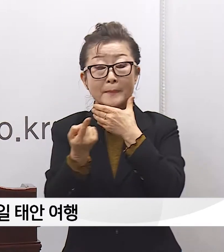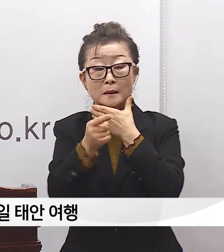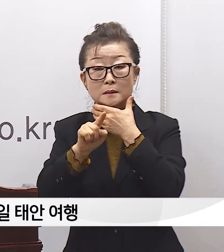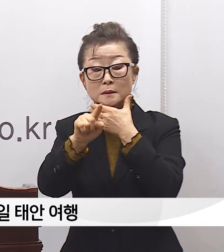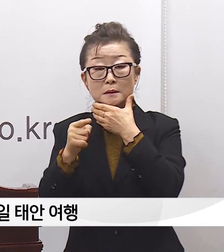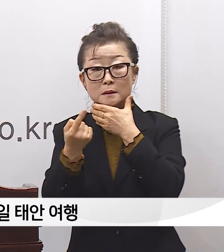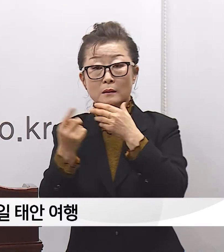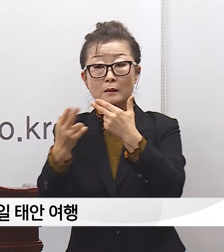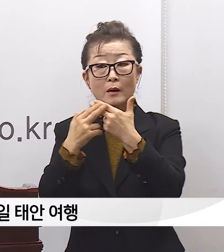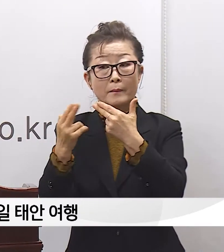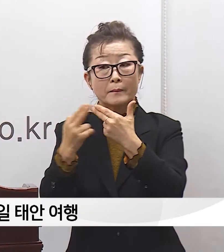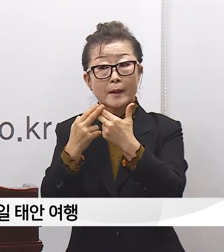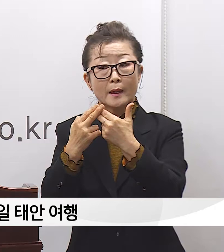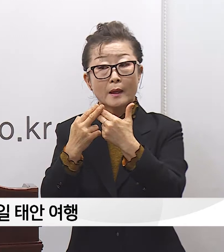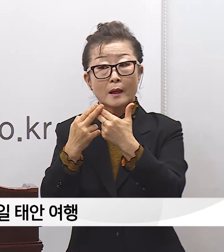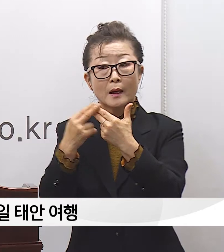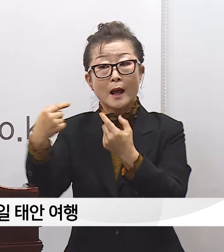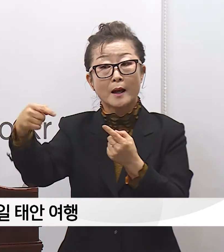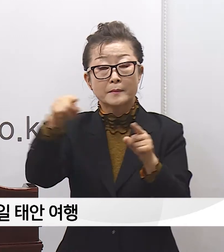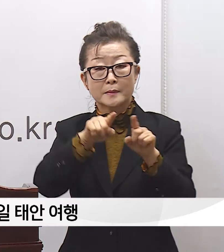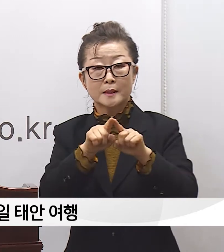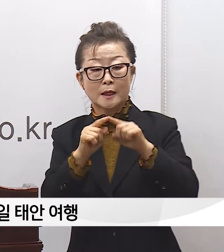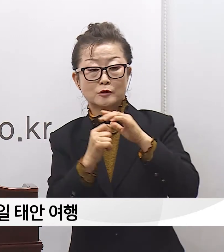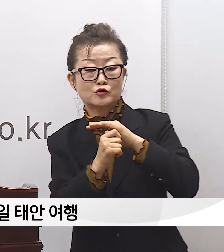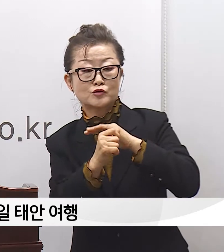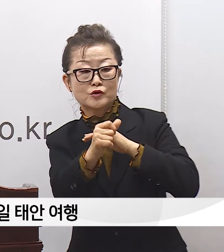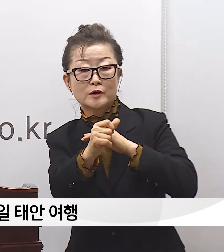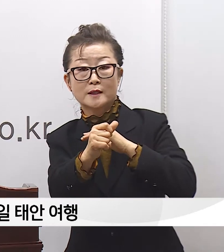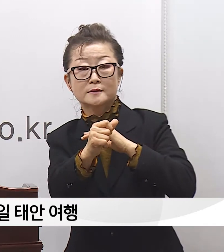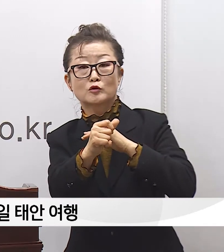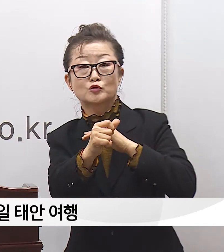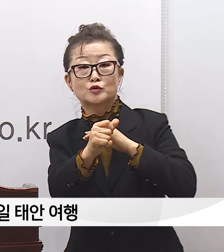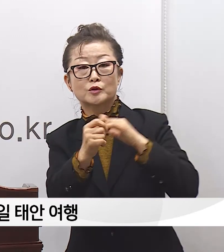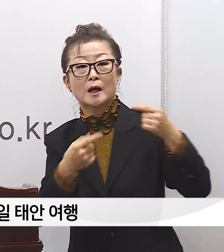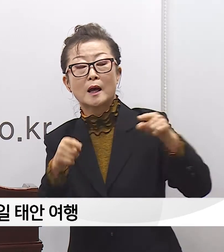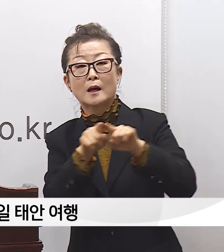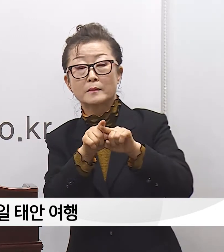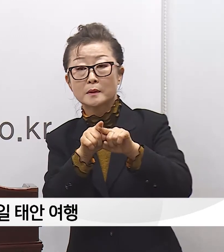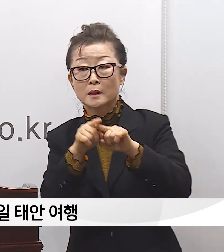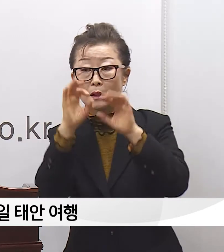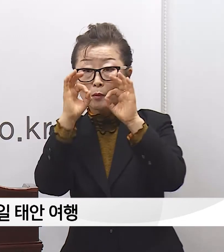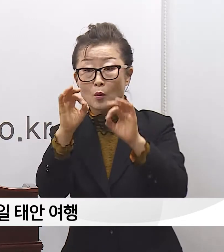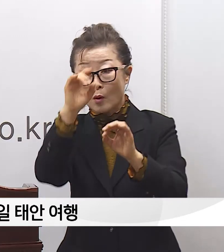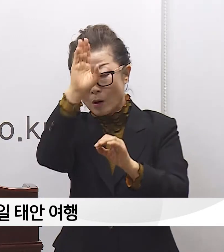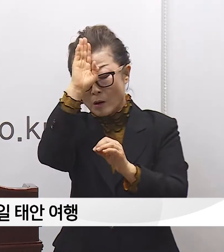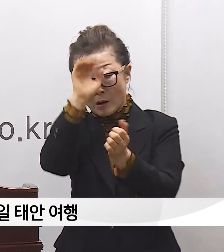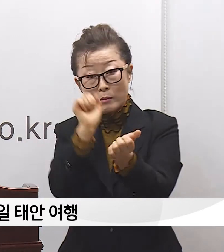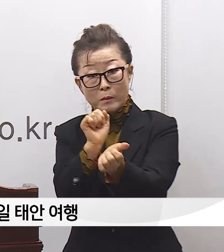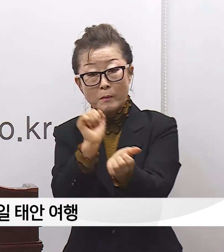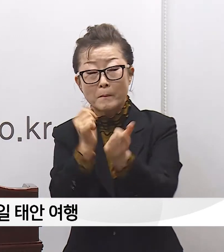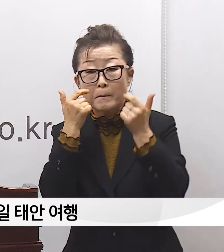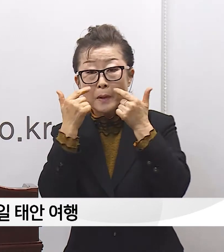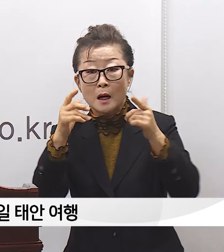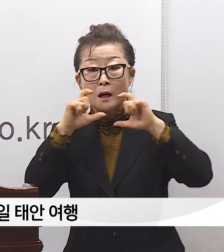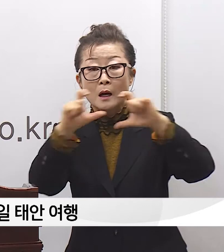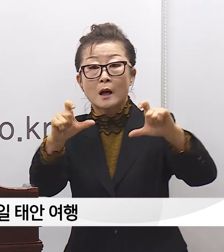펜싱협회로부터 함께 출전했던 선수가 확진 판정을 받았다는 연락을 받고